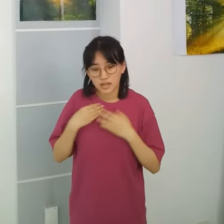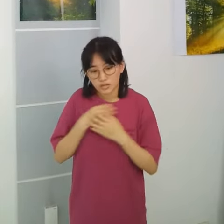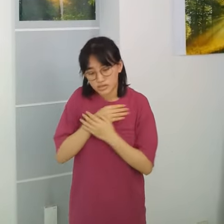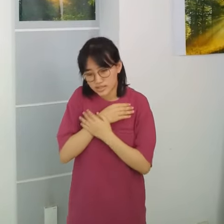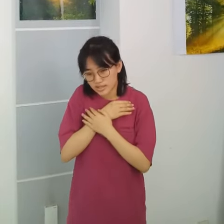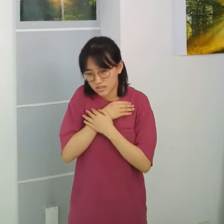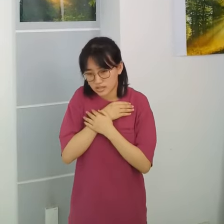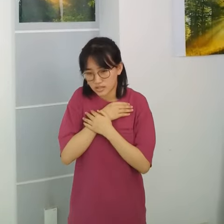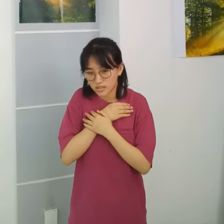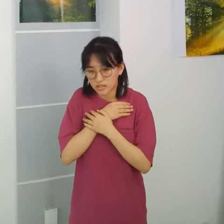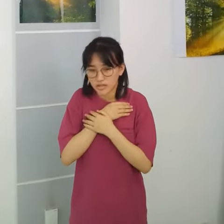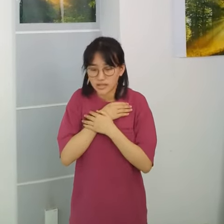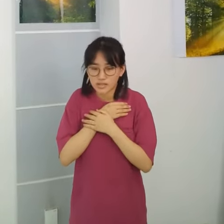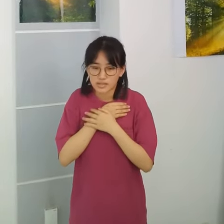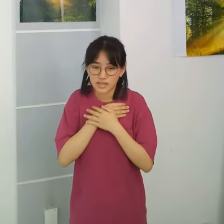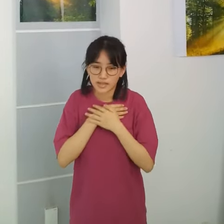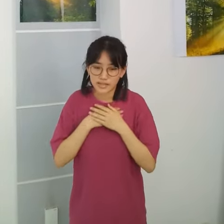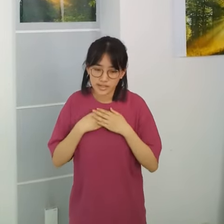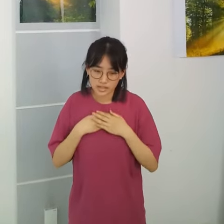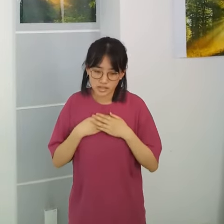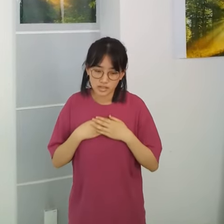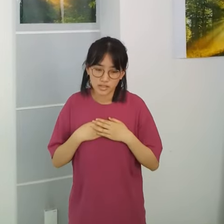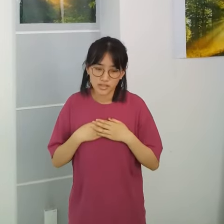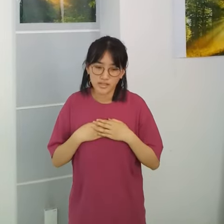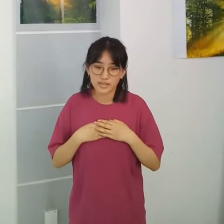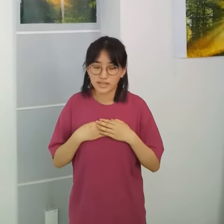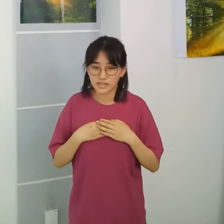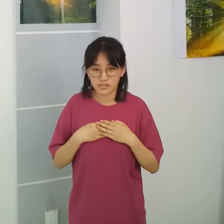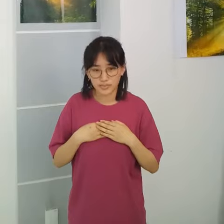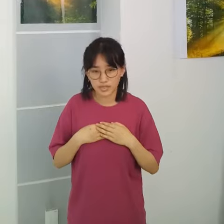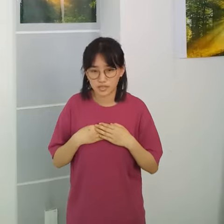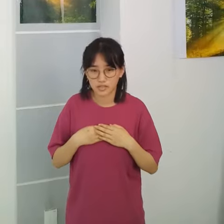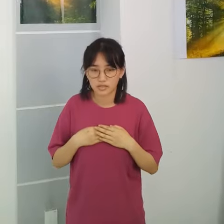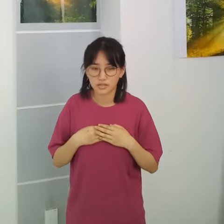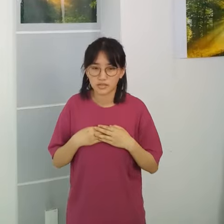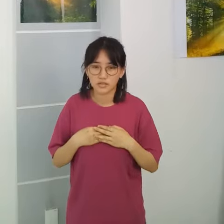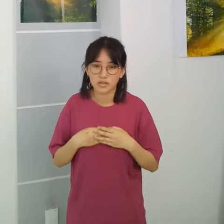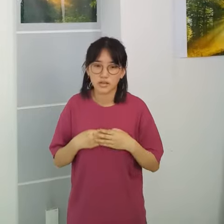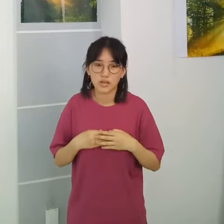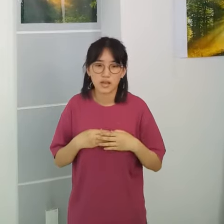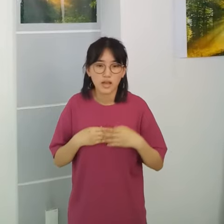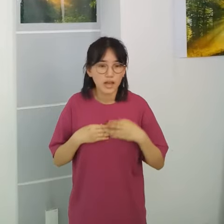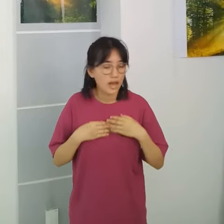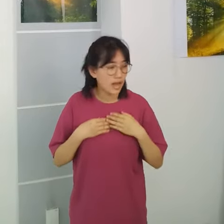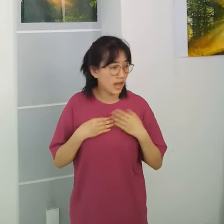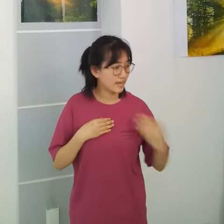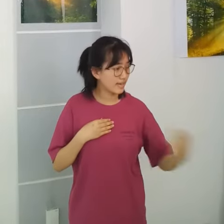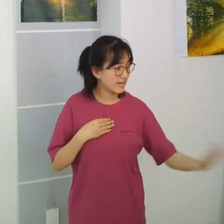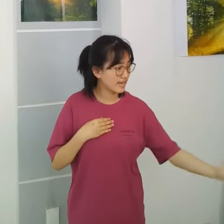грустишь, для не ешь и не спишь. А она есть,